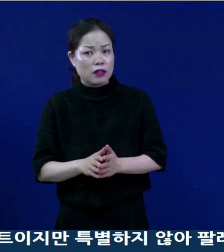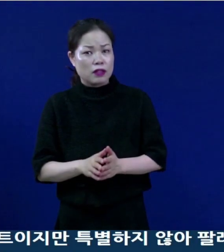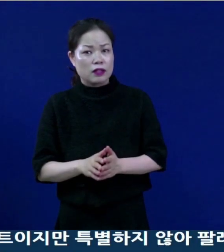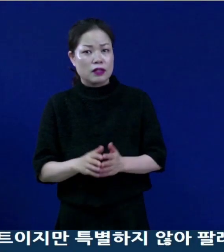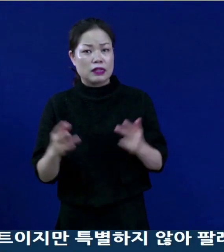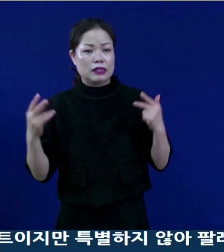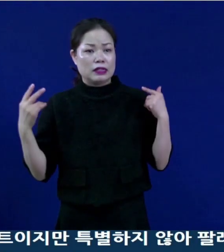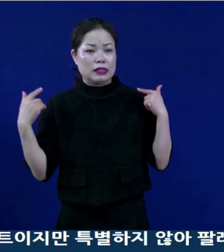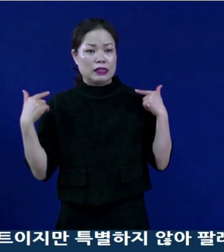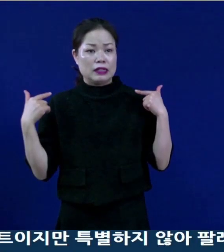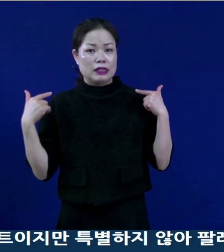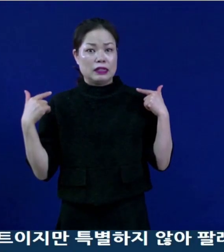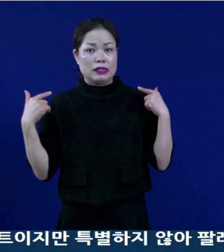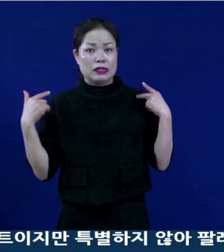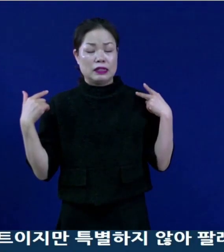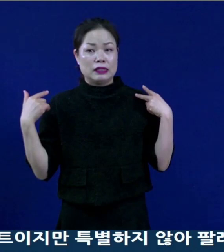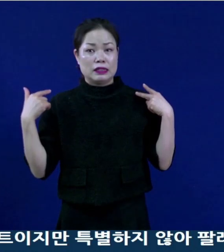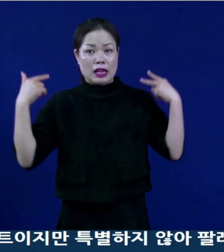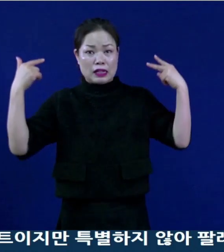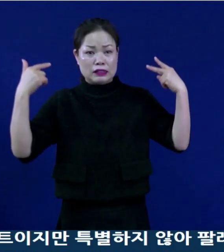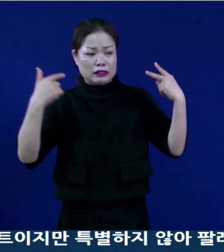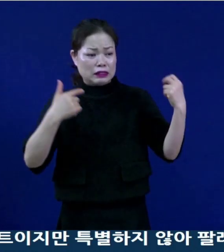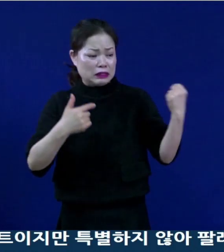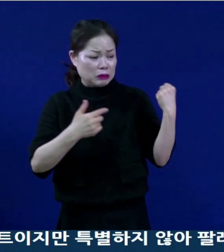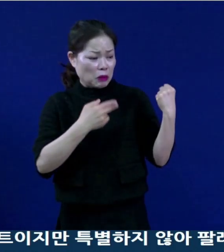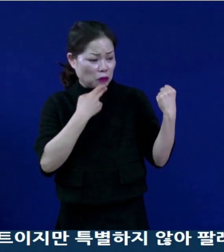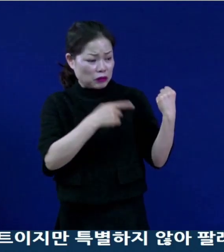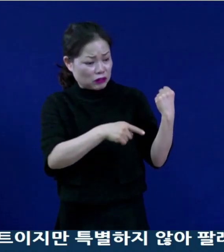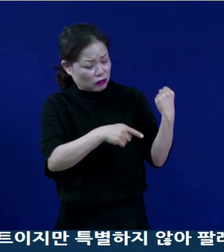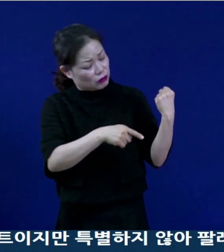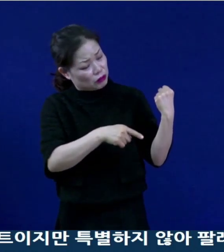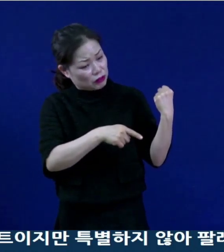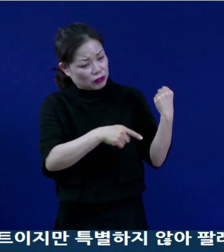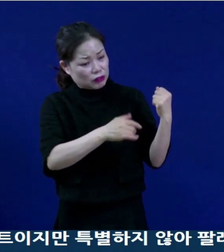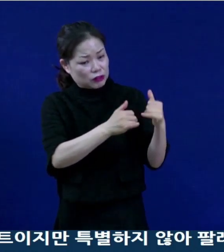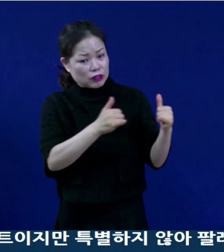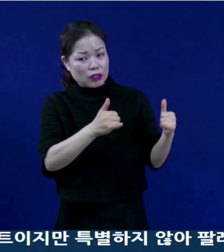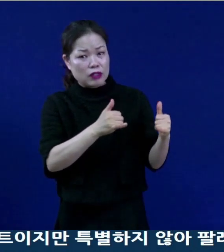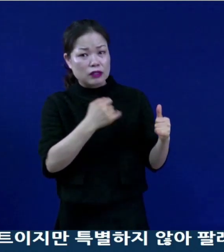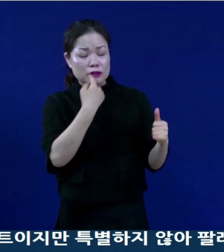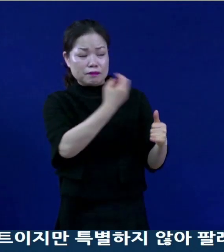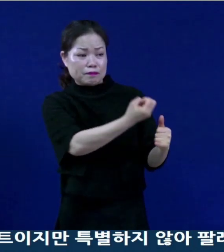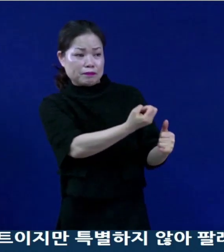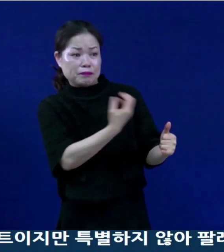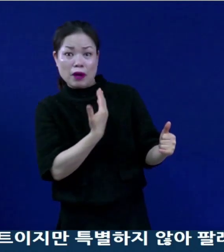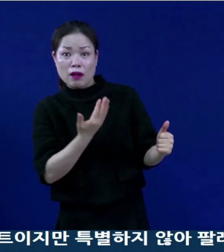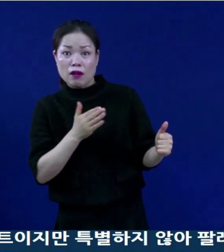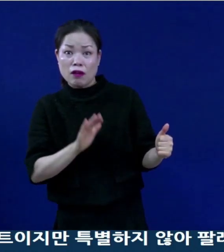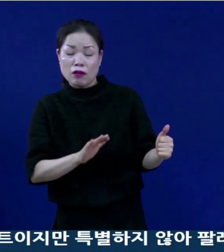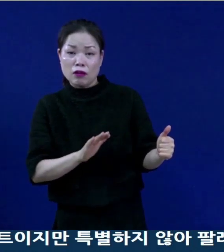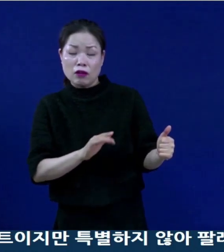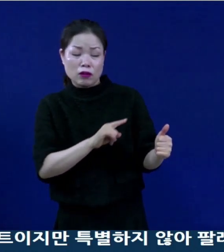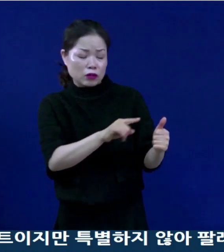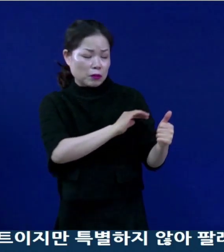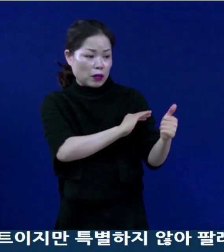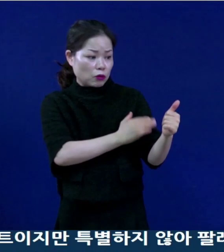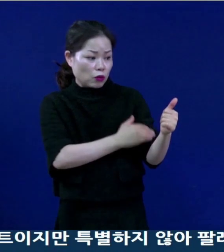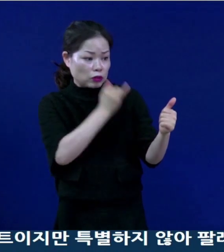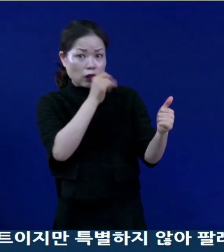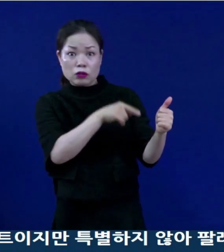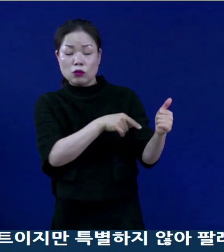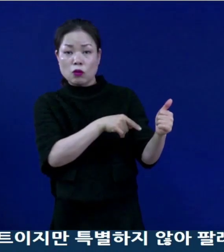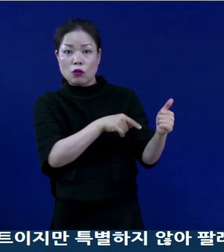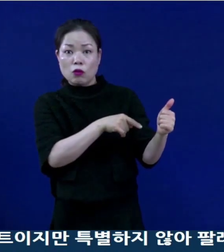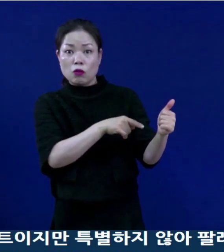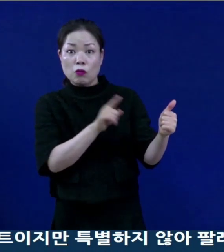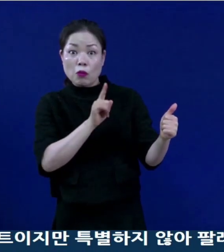나사렛 청년, 별 힘없는 청년 같은 이 사람이 입을 열어 말을 하는데 그 말에 권위가 있는 겁니다.